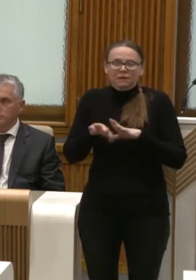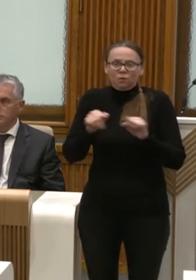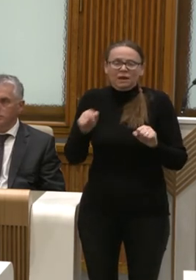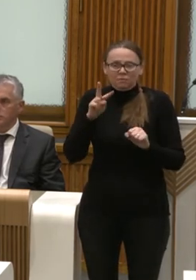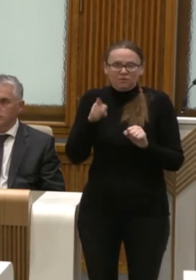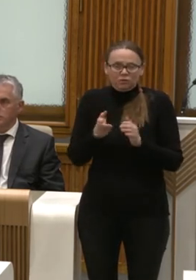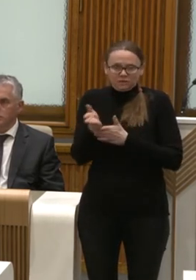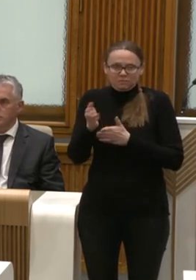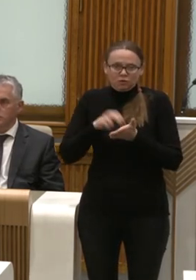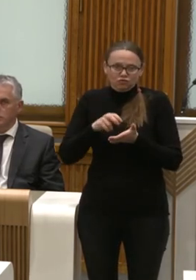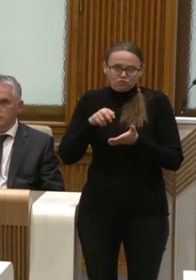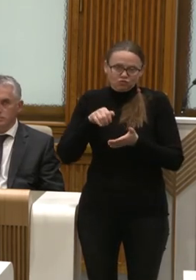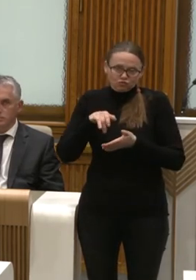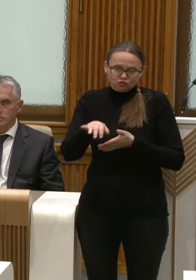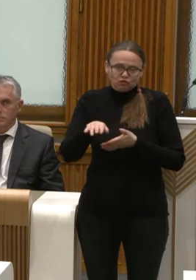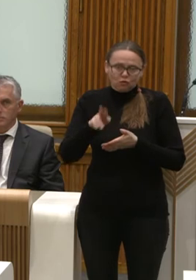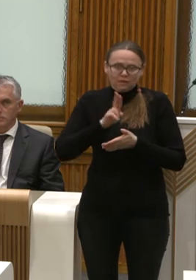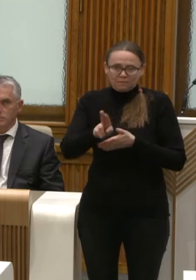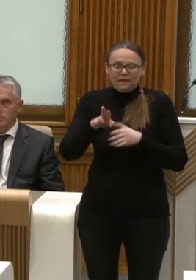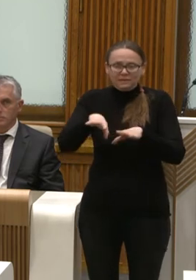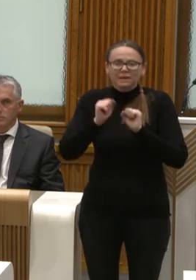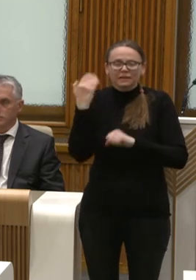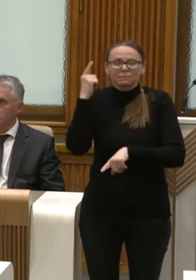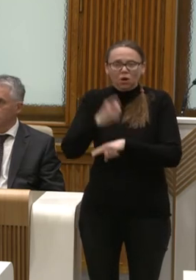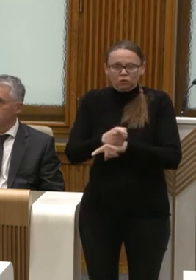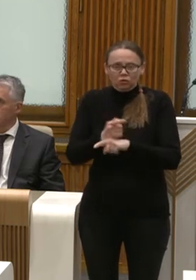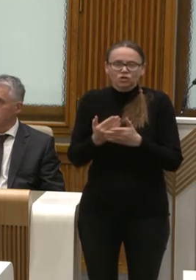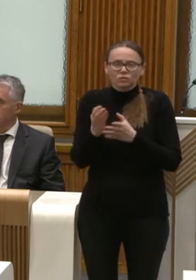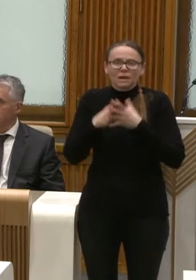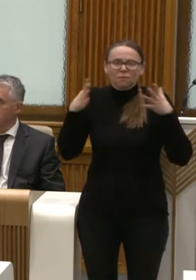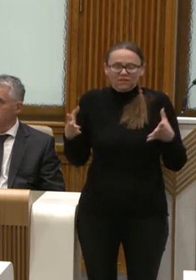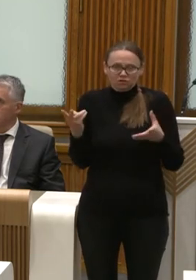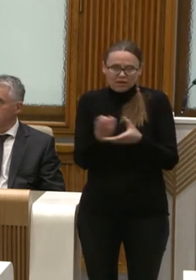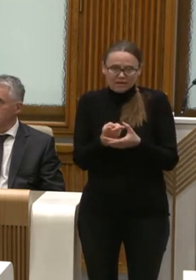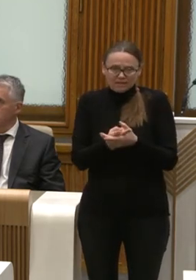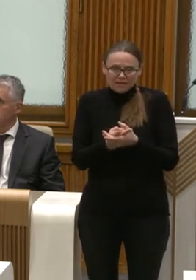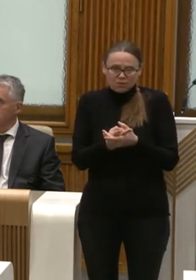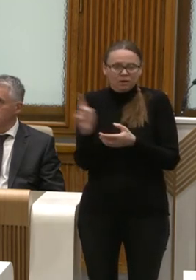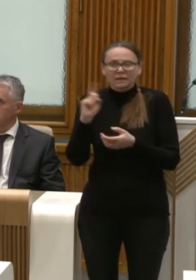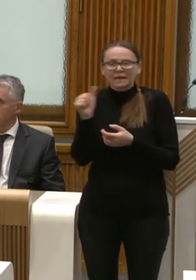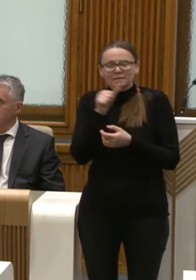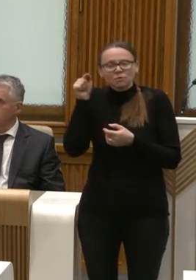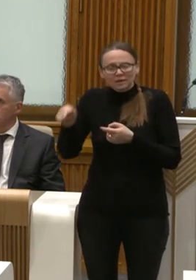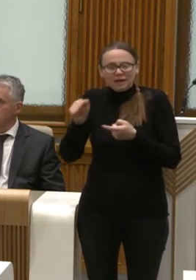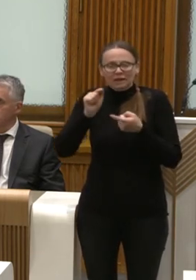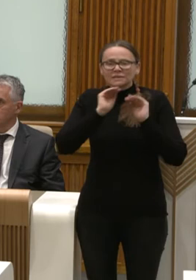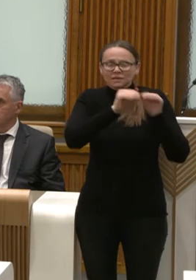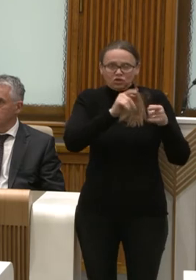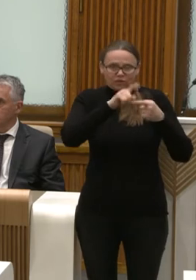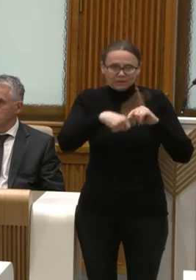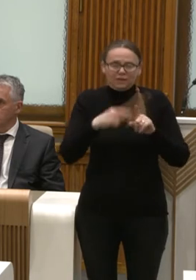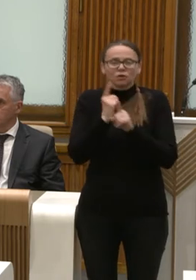to smer šlo dalje. Zdaj, sprejeta je bilo odločitev za povečanje rezerv, ne samo teh zaščitnih sredstev, ampak